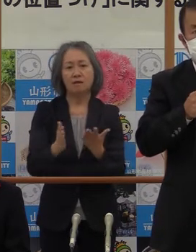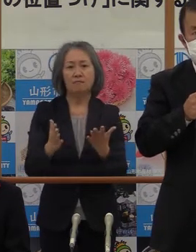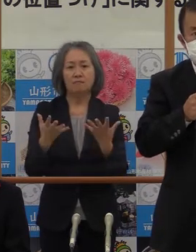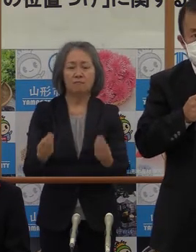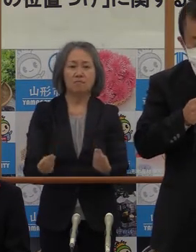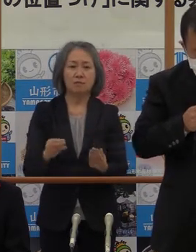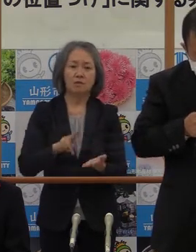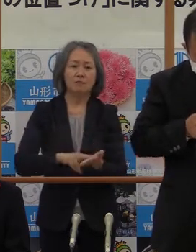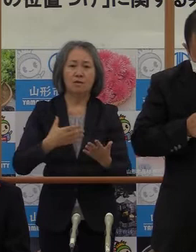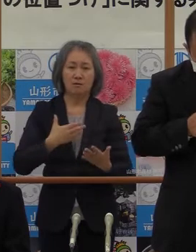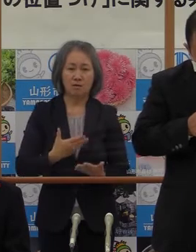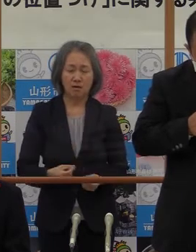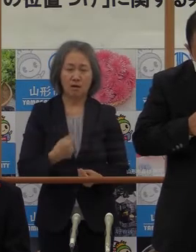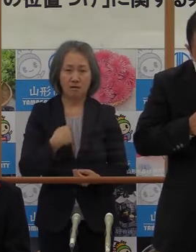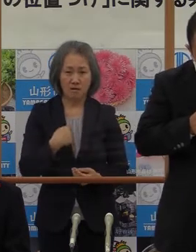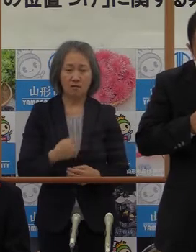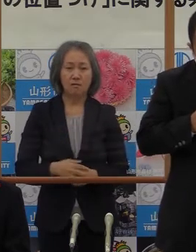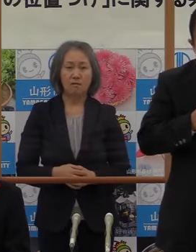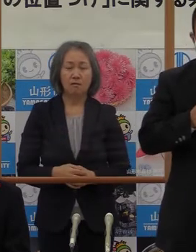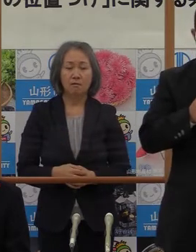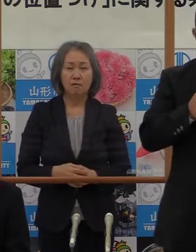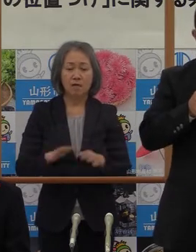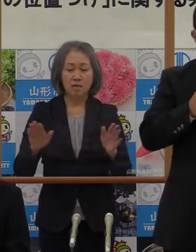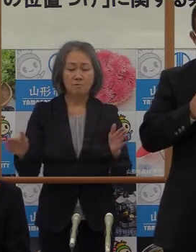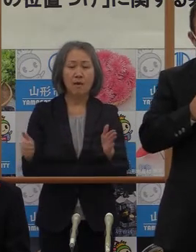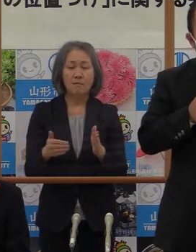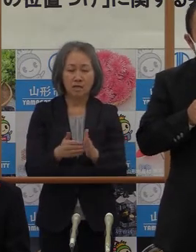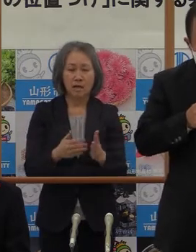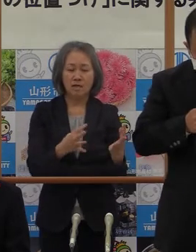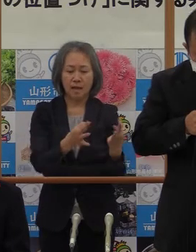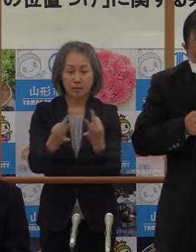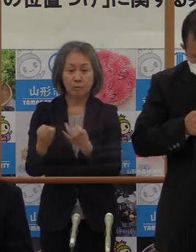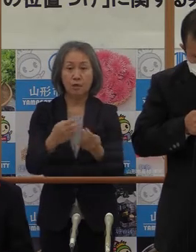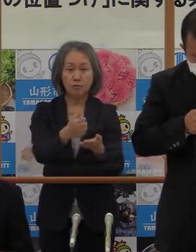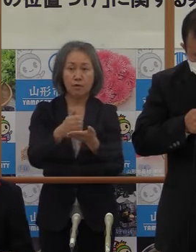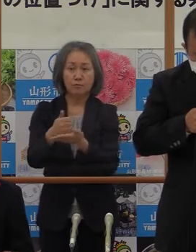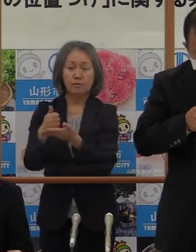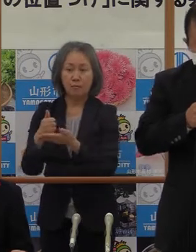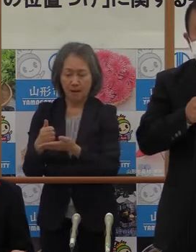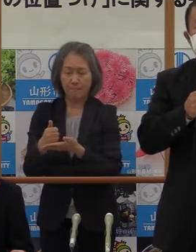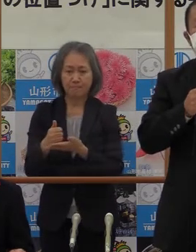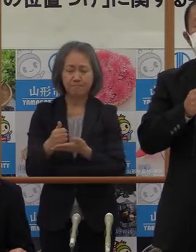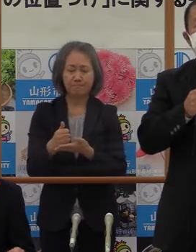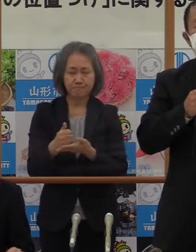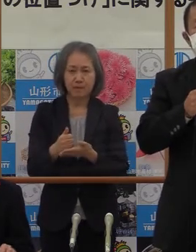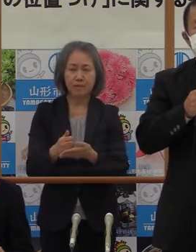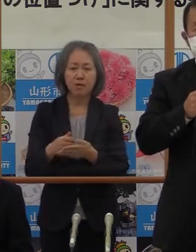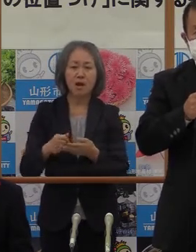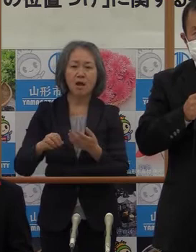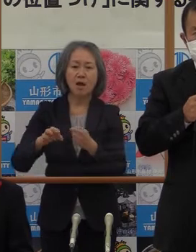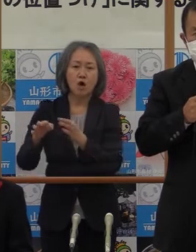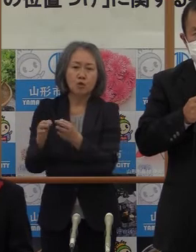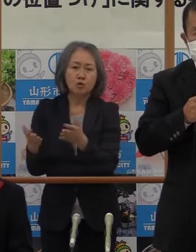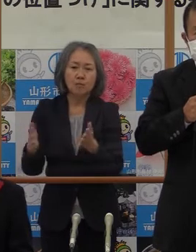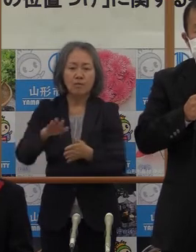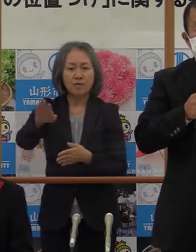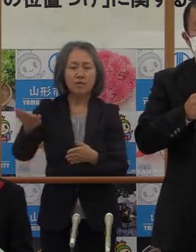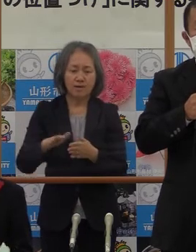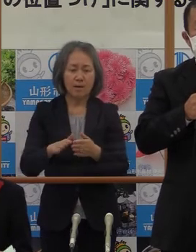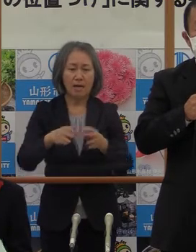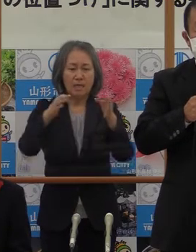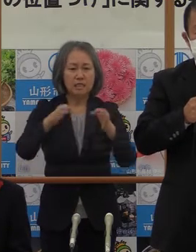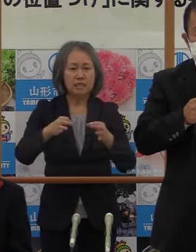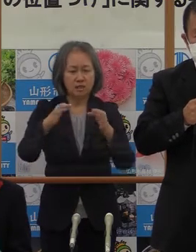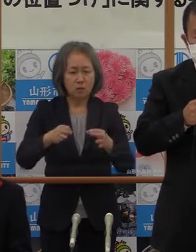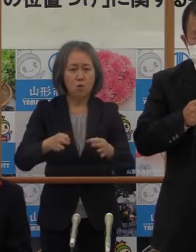でございます。今まで多くのお客様、仕入れ業者様、金融機関様、そ